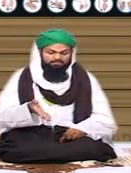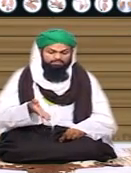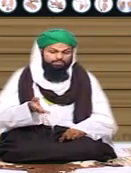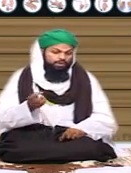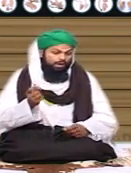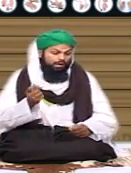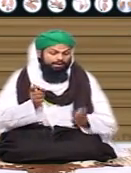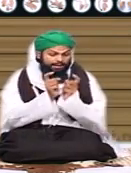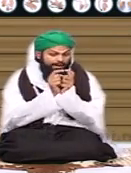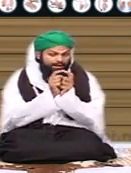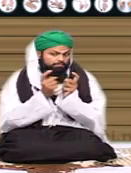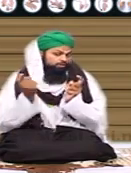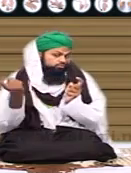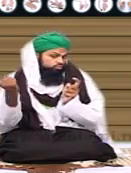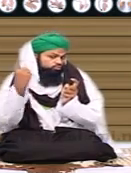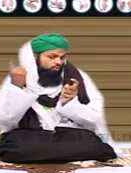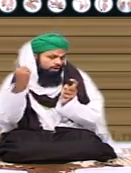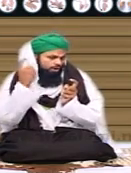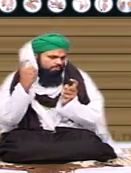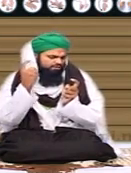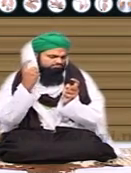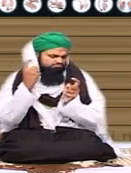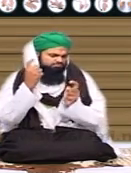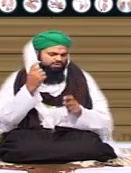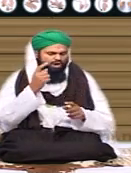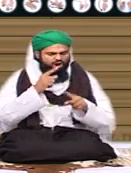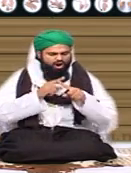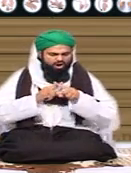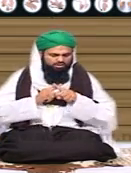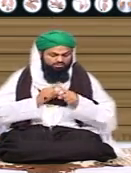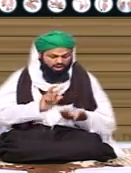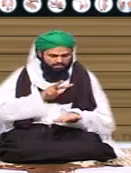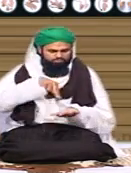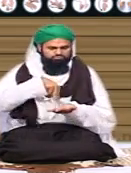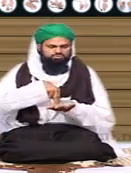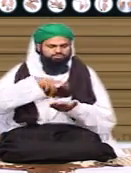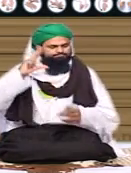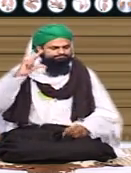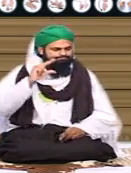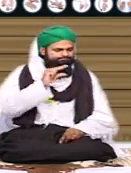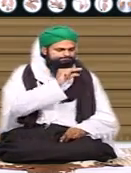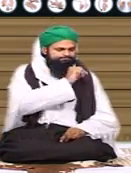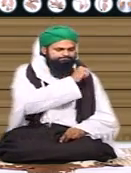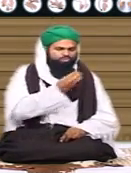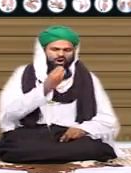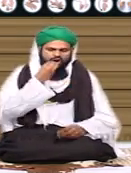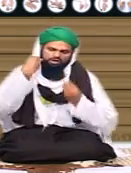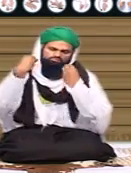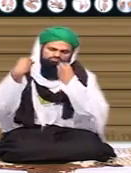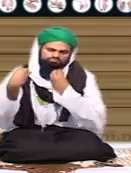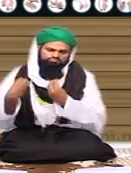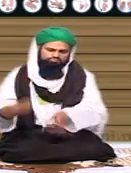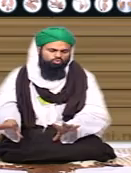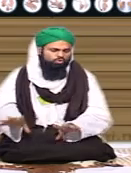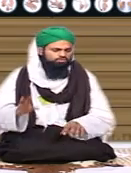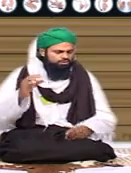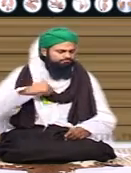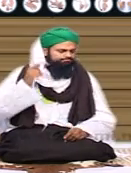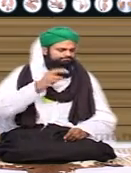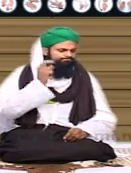اٹھا لایا کہ تجھے غیبت سننا پڑ رہی ہے. فوراً احتجاجاً آپ اٹھ کر چل دیے. اس میں شریک نہیں بناؤ،